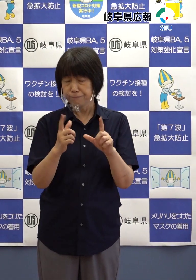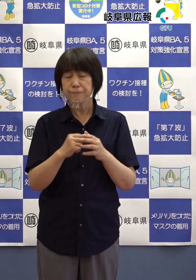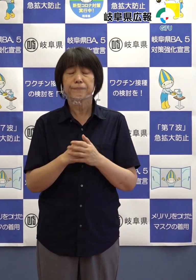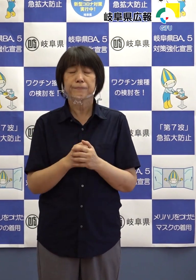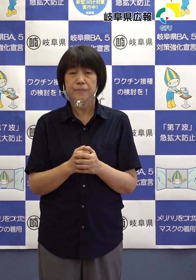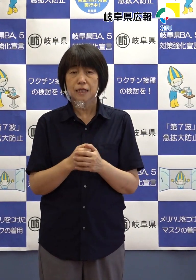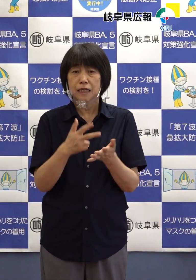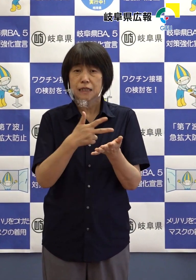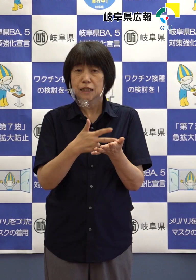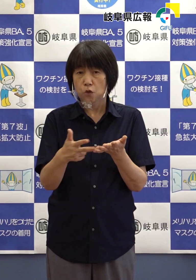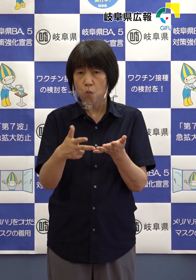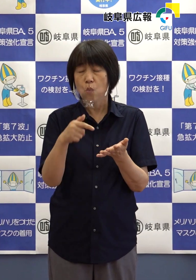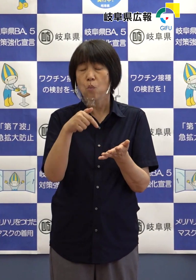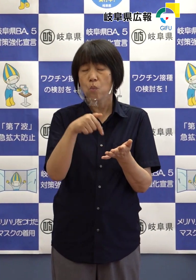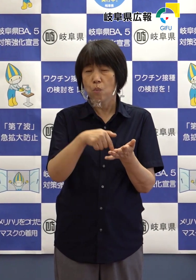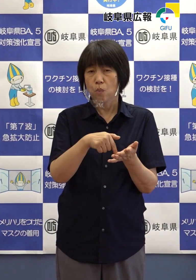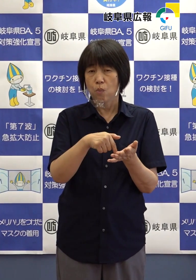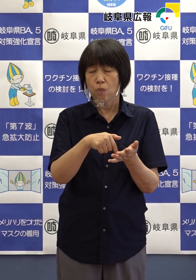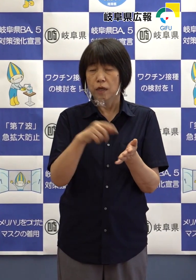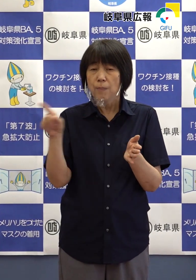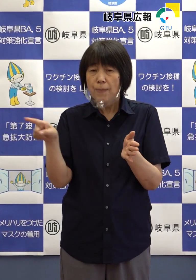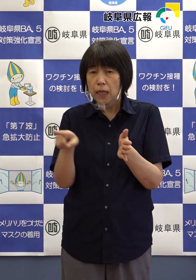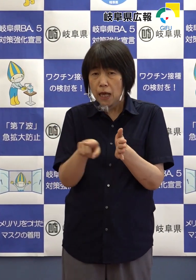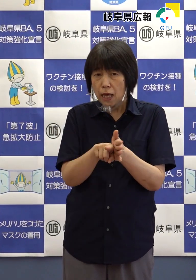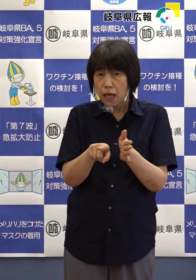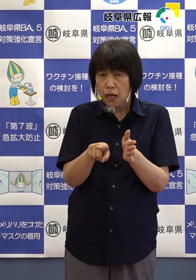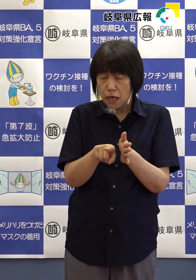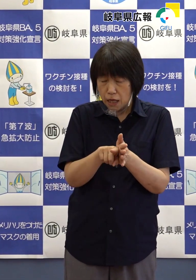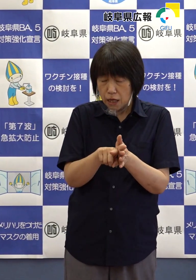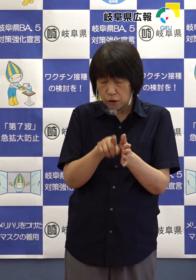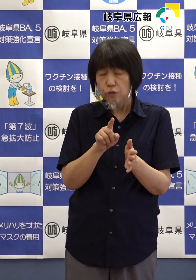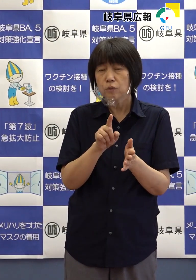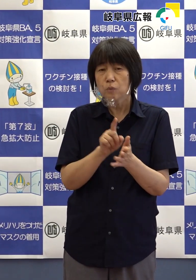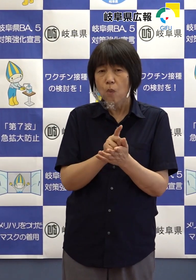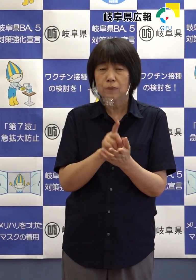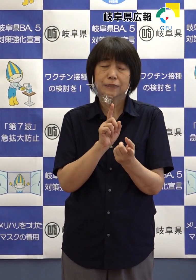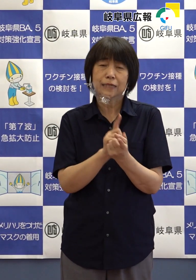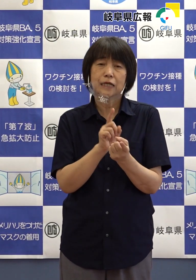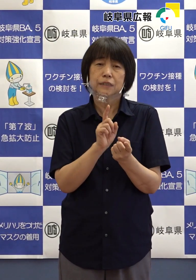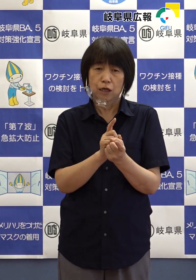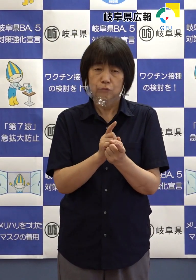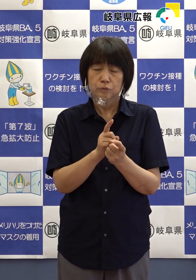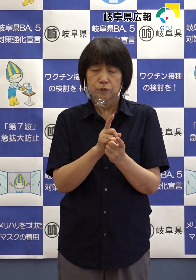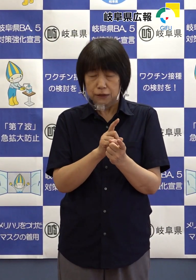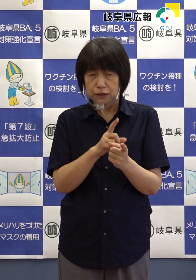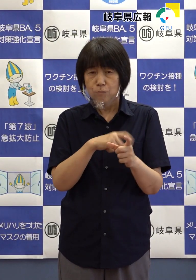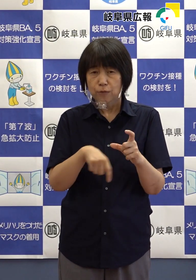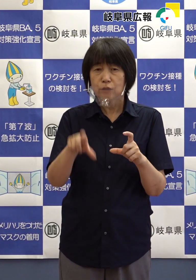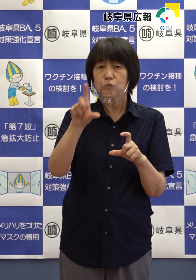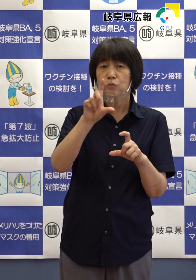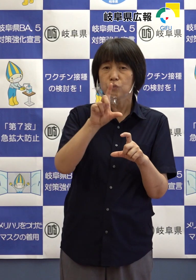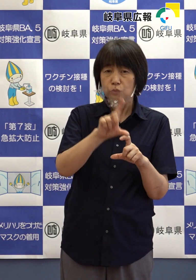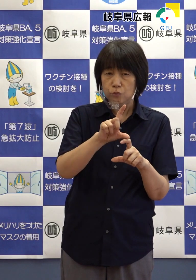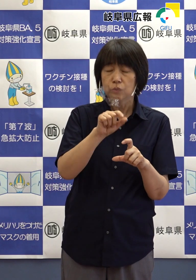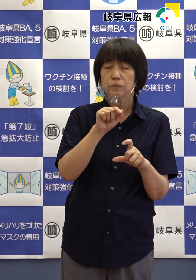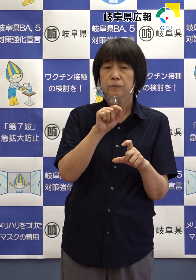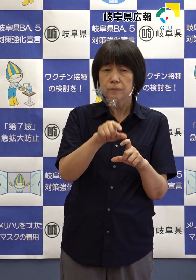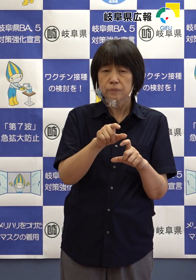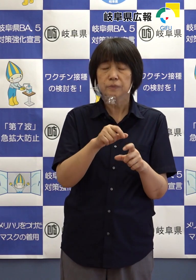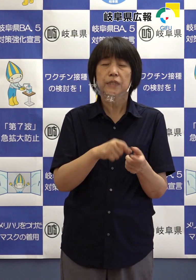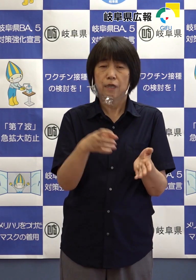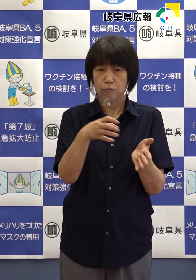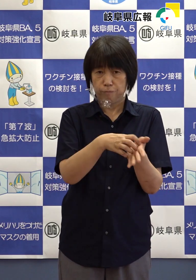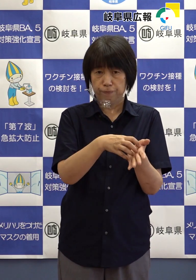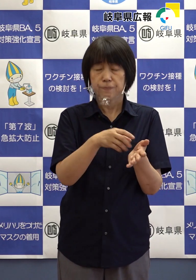あの従来の奴に今日こうやったものをアンダーライン言ってたしてありますのでずということで少し後ですね